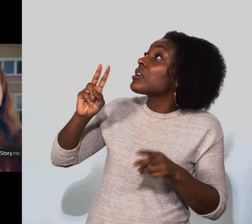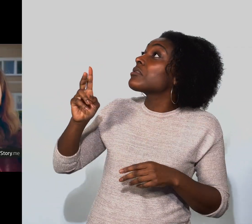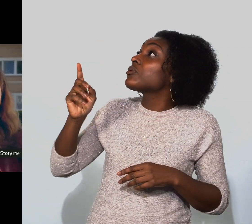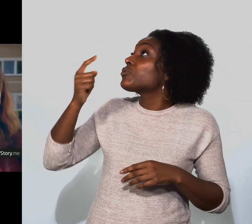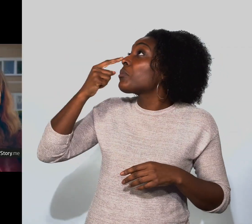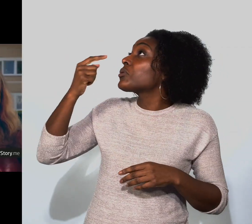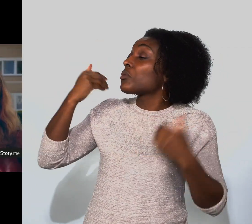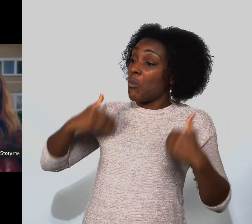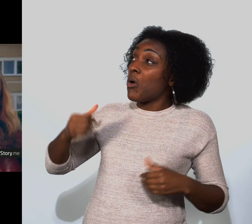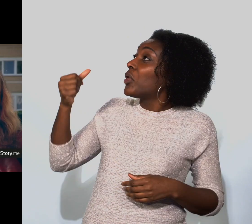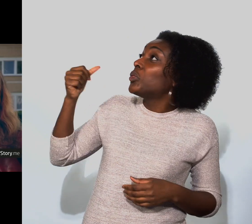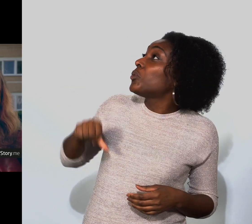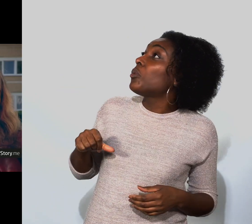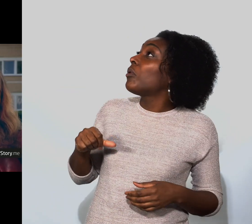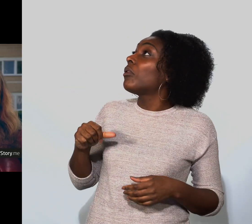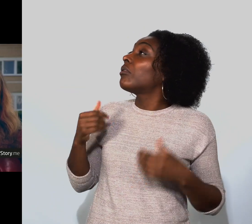peut-être pour toi je suis pas si bien que ça.